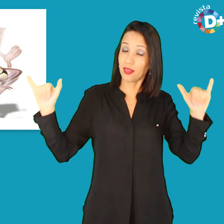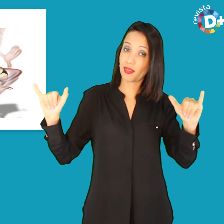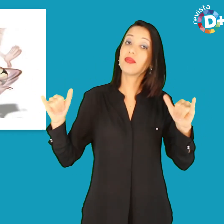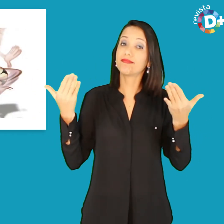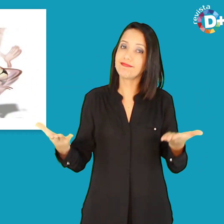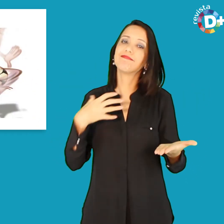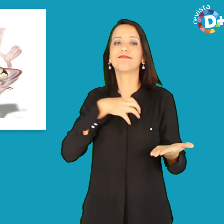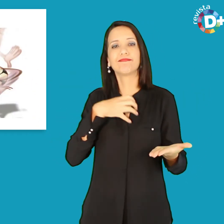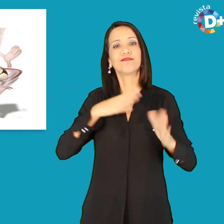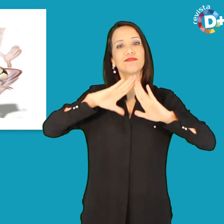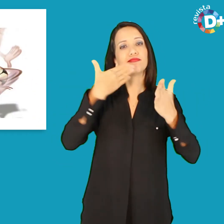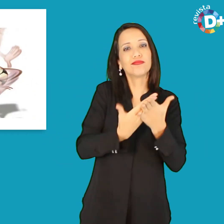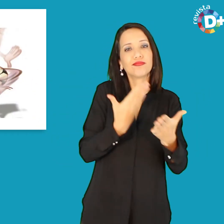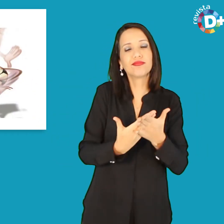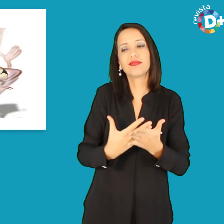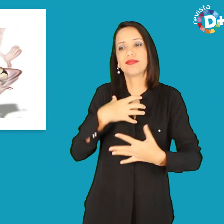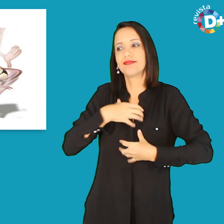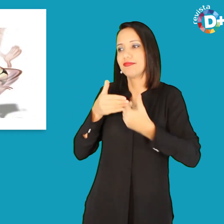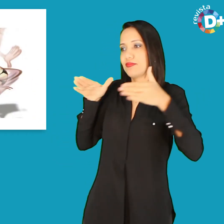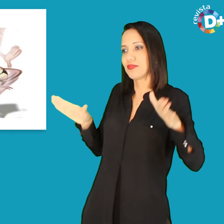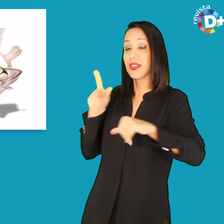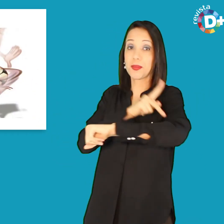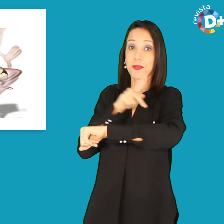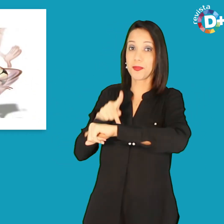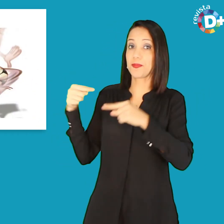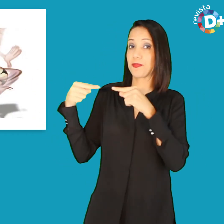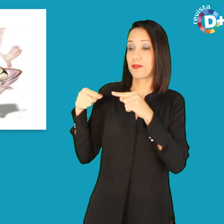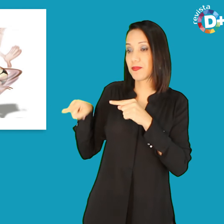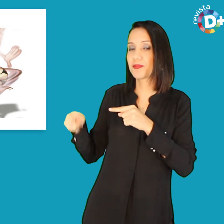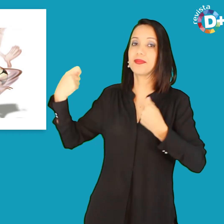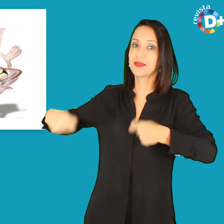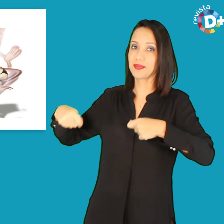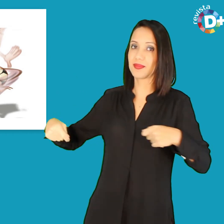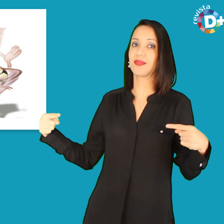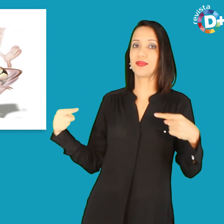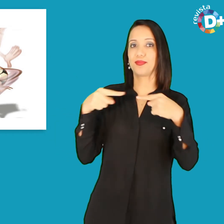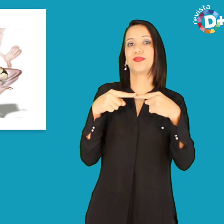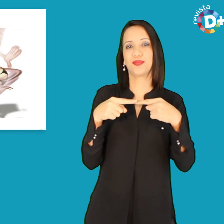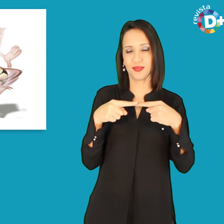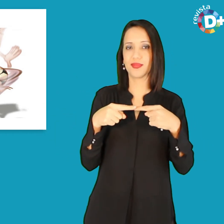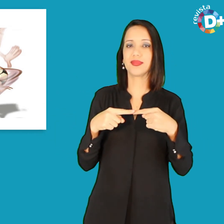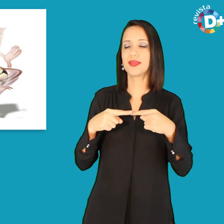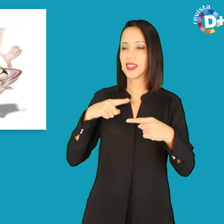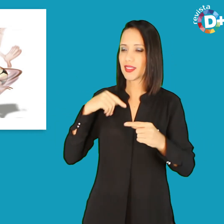escola flexibiliza as práticas pedagógicas de acordo com as necessidades e ela também mantém uma rotina de estudo